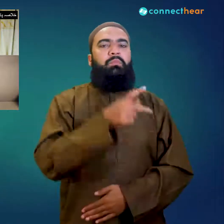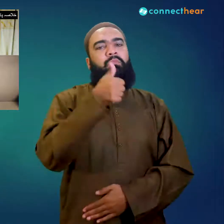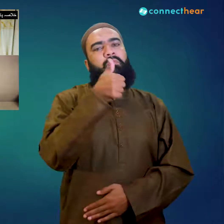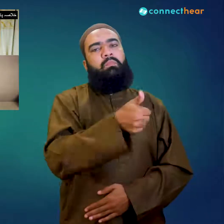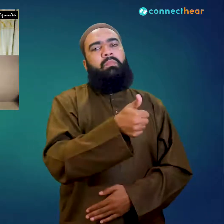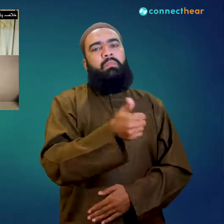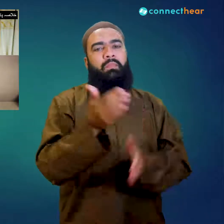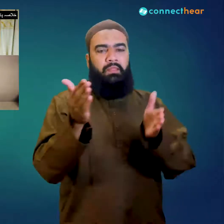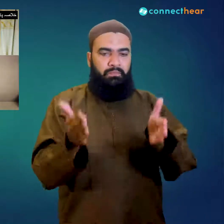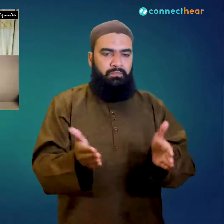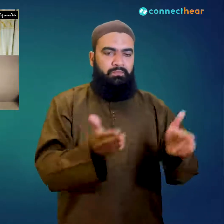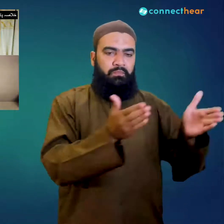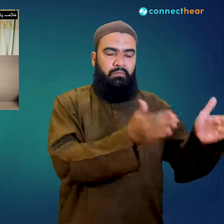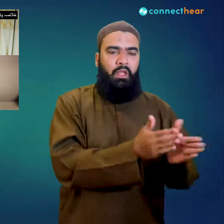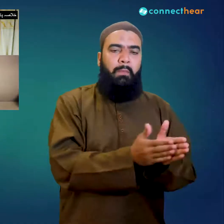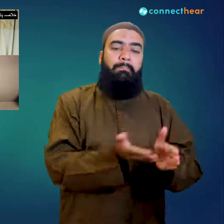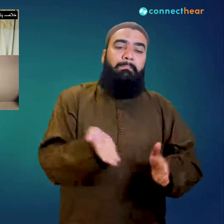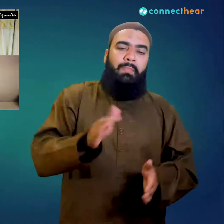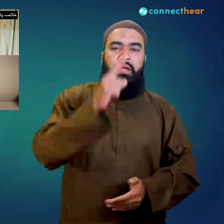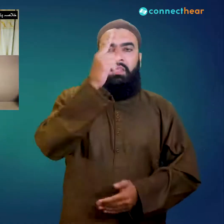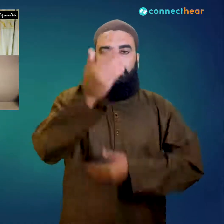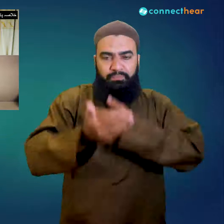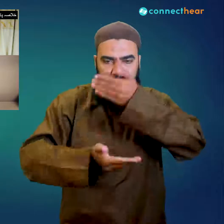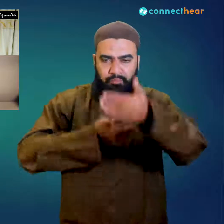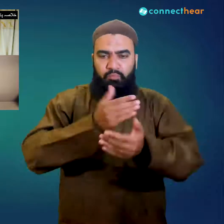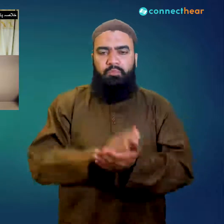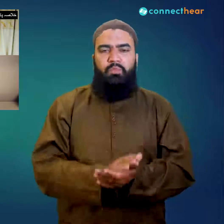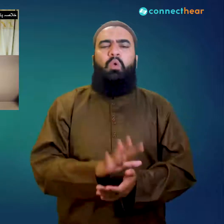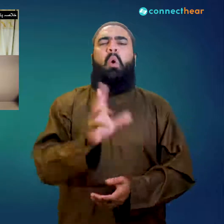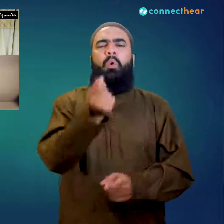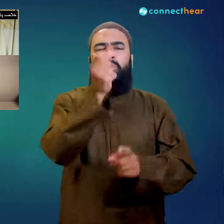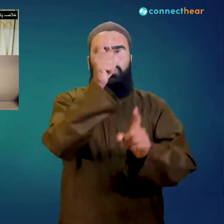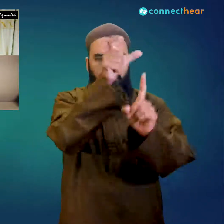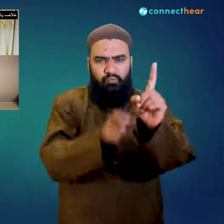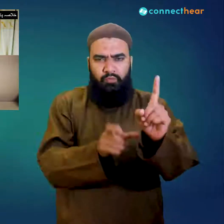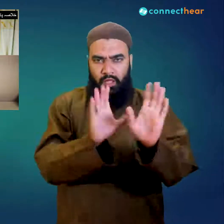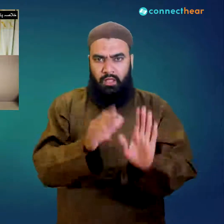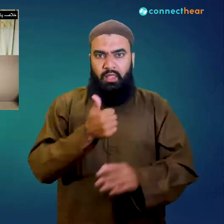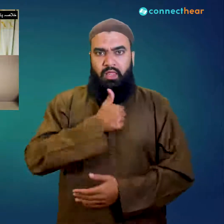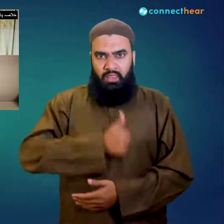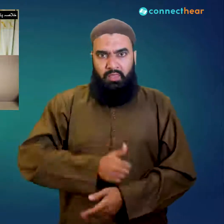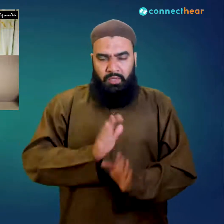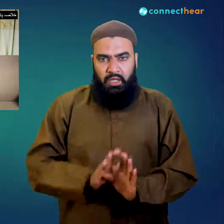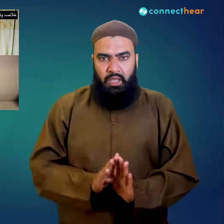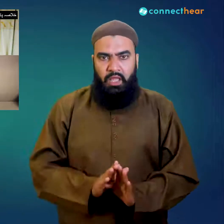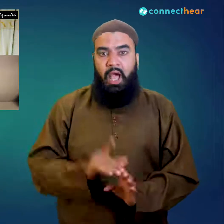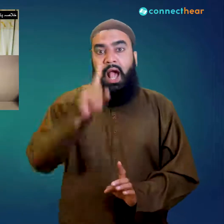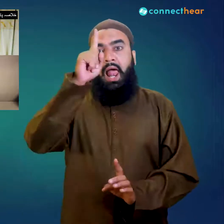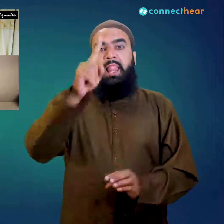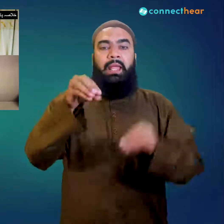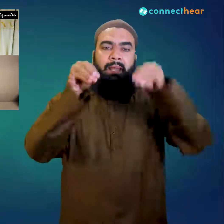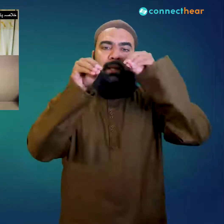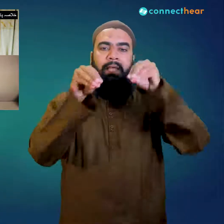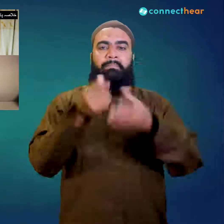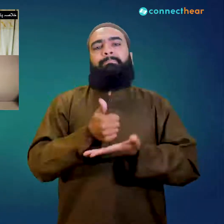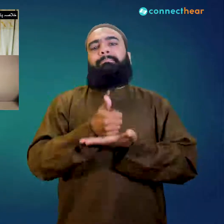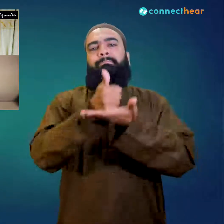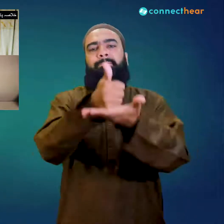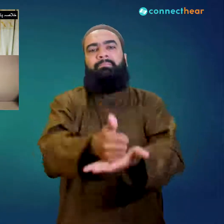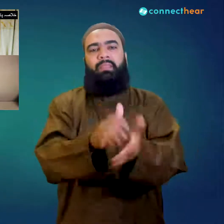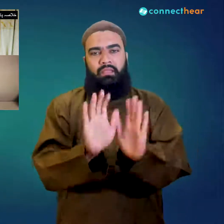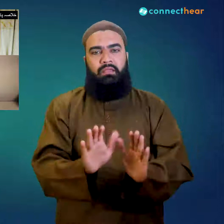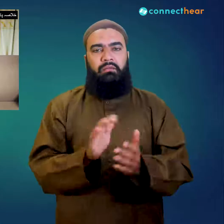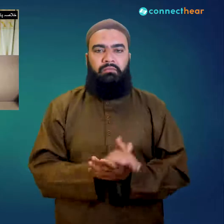ہے اللہ کی معیت اس کے ساتھ ہے، اللہ اس کے ساتھ ہے۔ مراد یہ ہے کہ اللہ کی مدد و نصرت پھر اس کے پاس